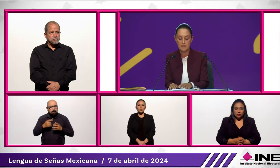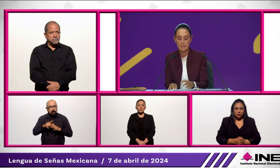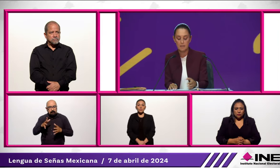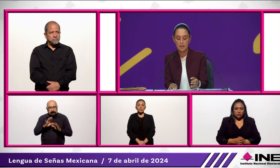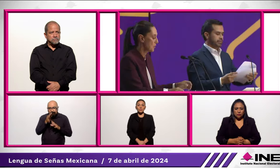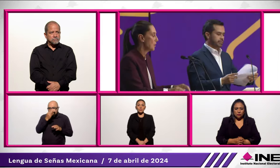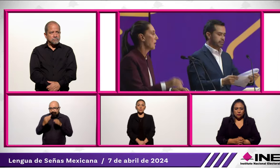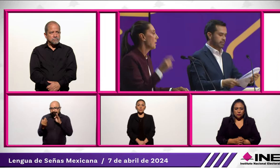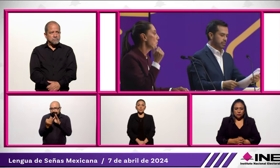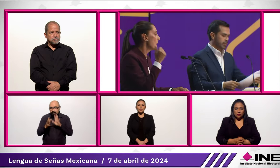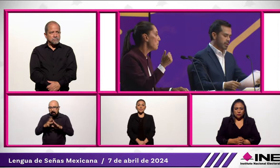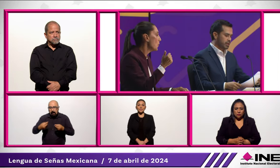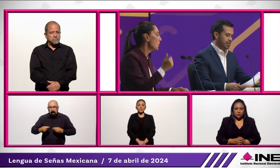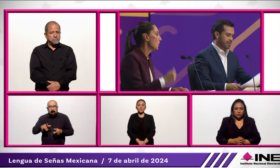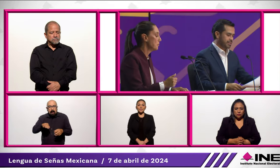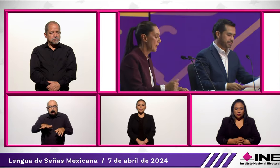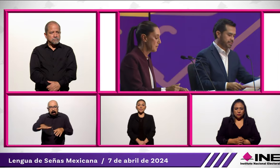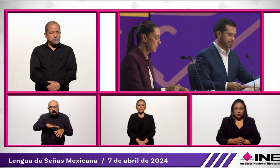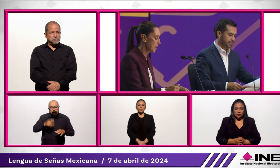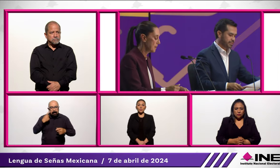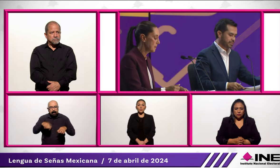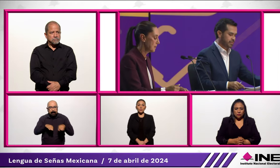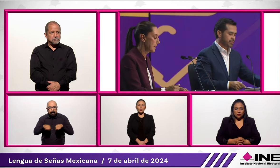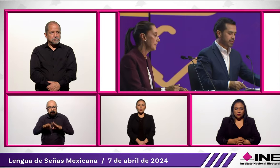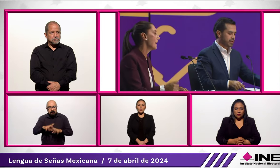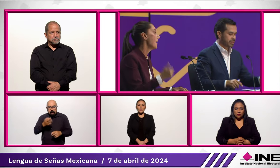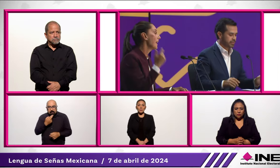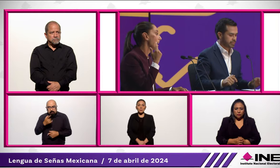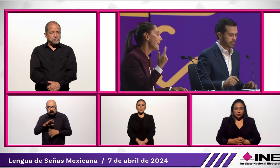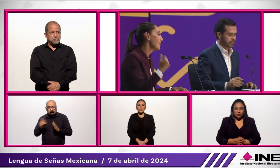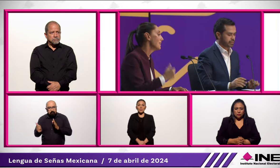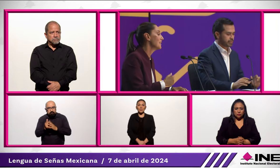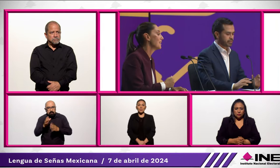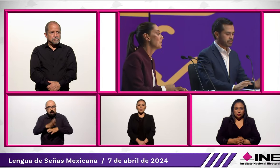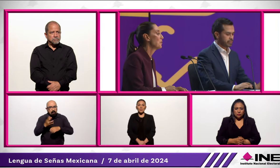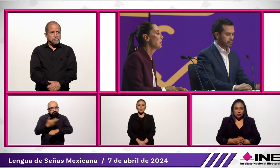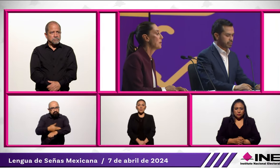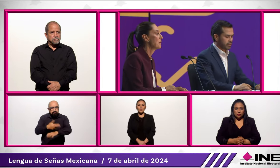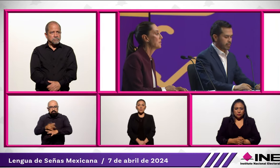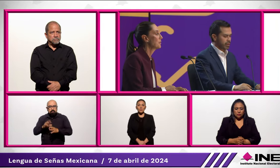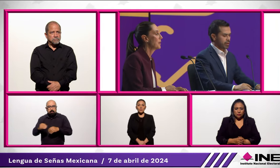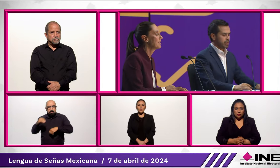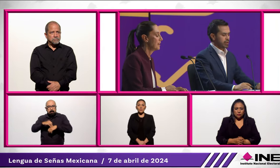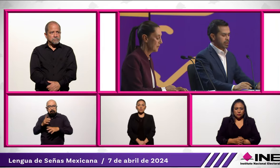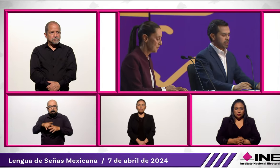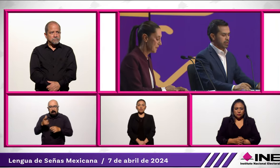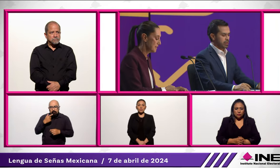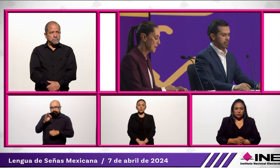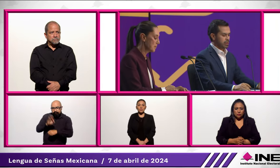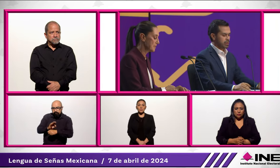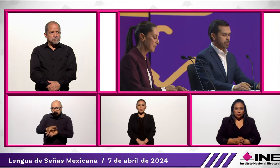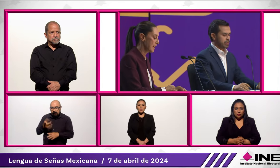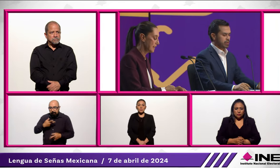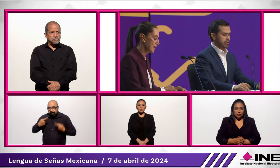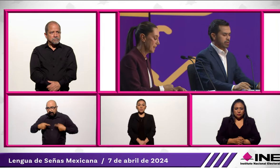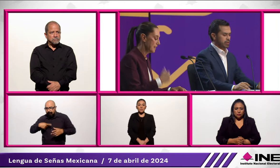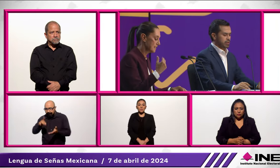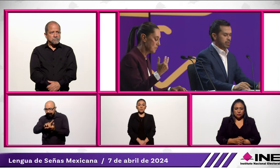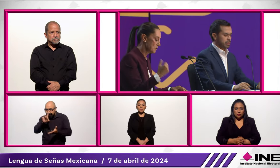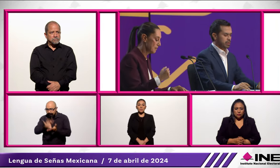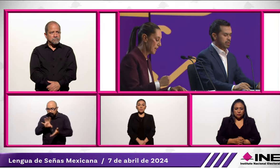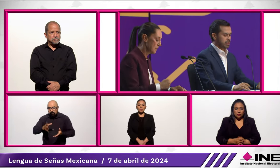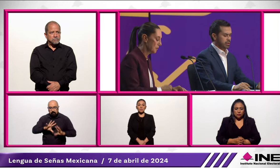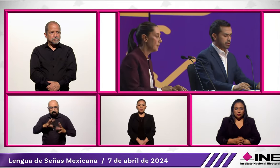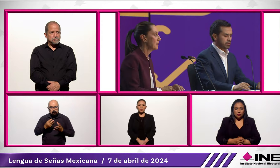los lugares de trabajo. Un apoyo para mejora de vivienda, la rehabilitación para personas con discapacidad,